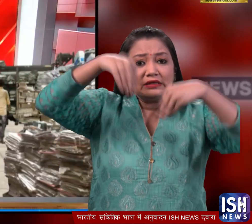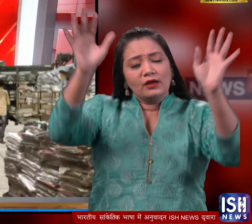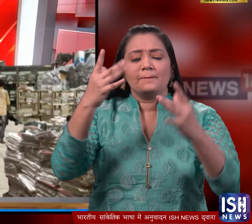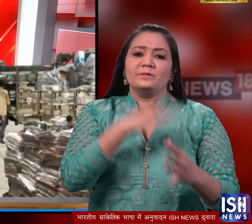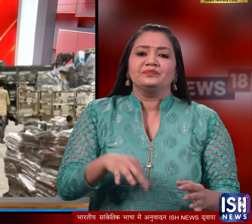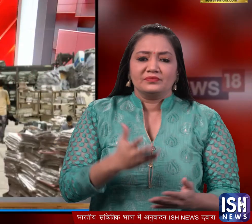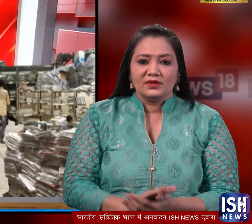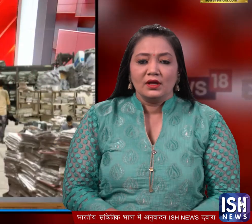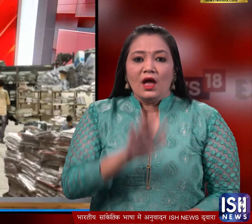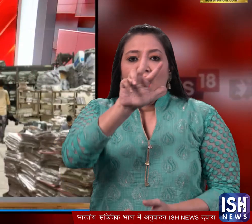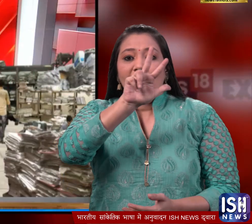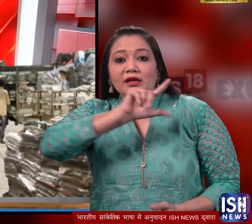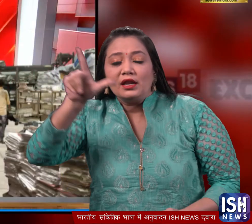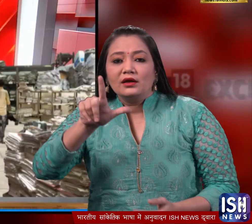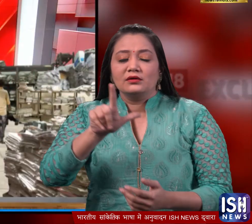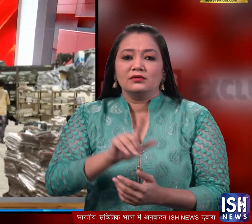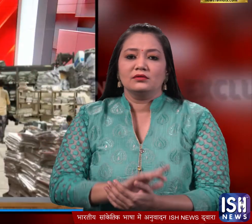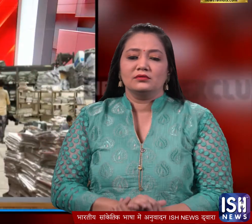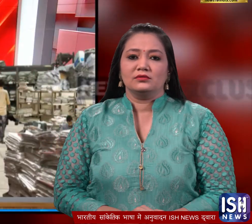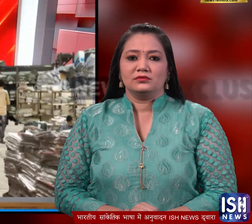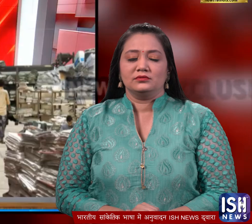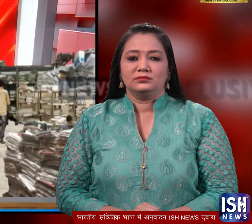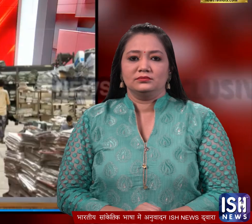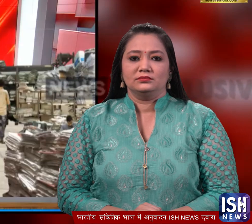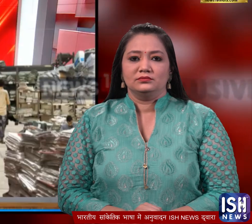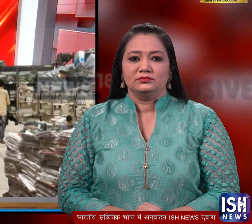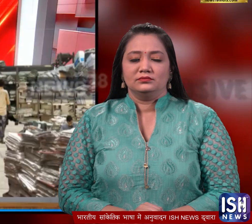से सरकारी दफ्तरों में 8 लाख